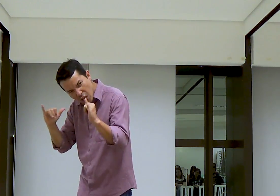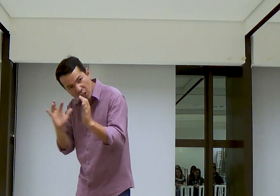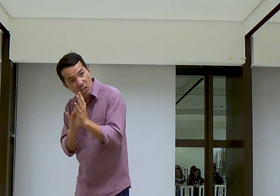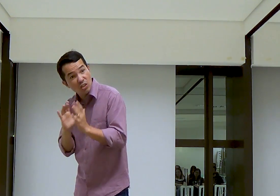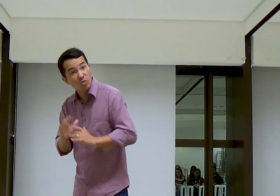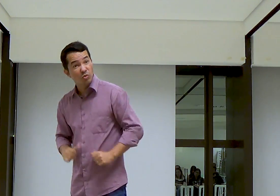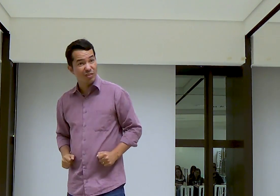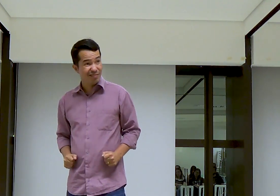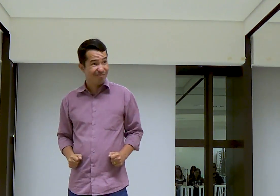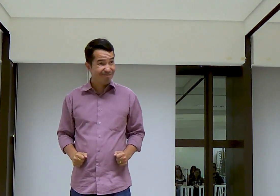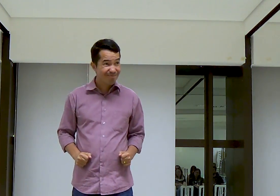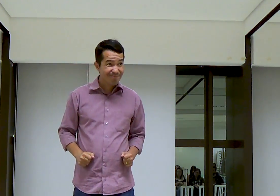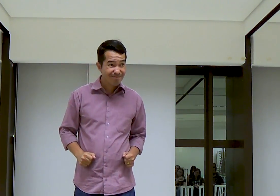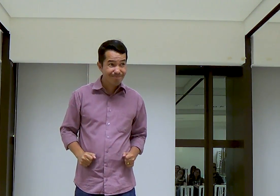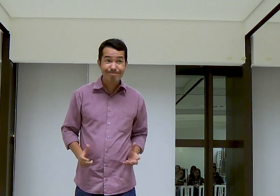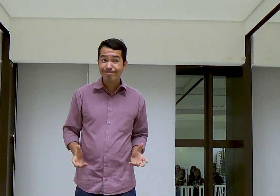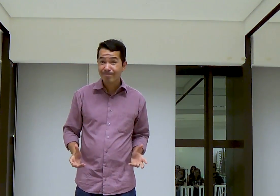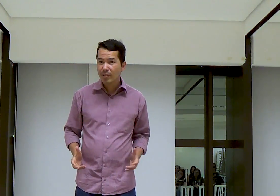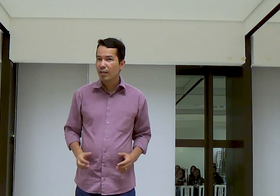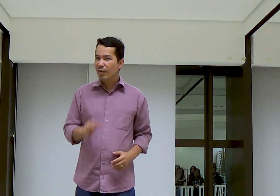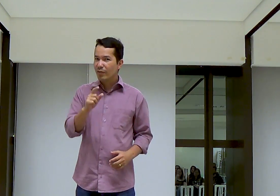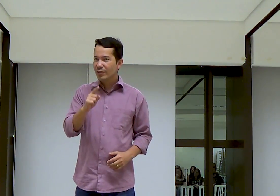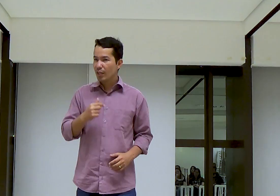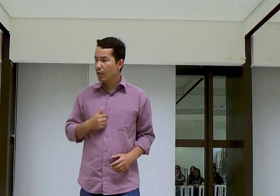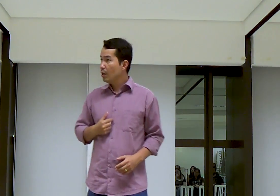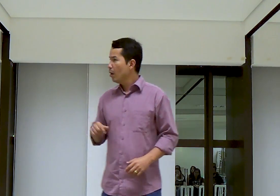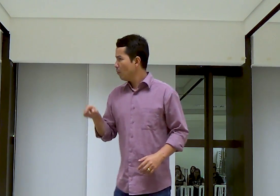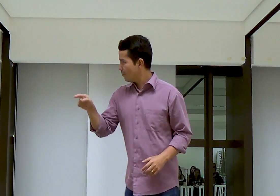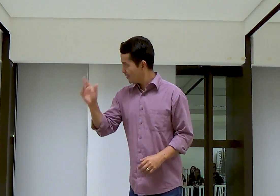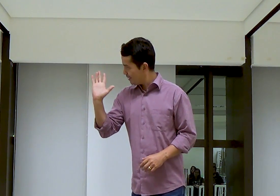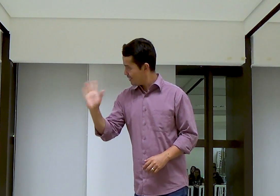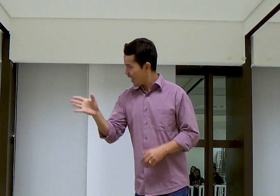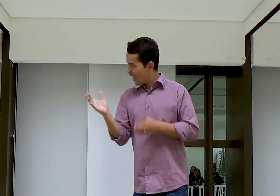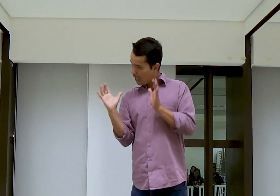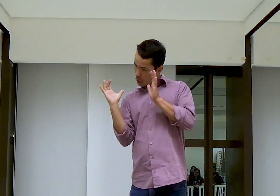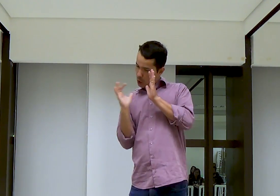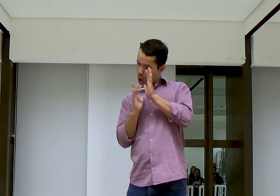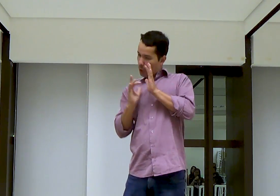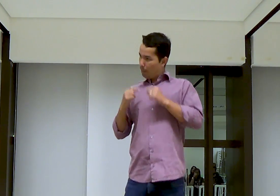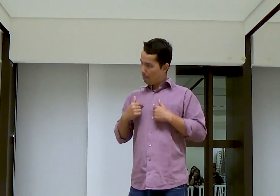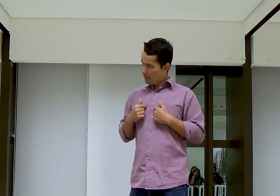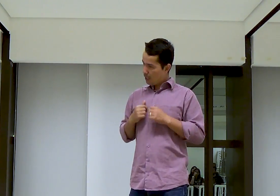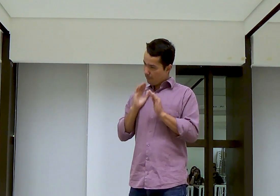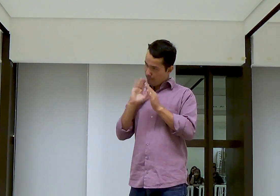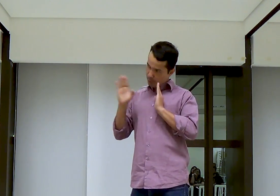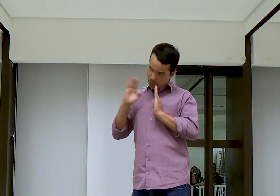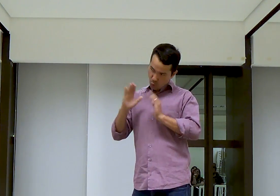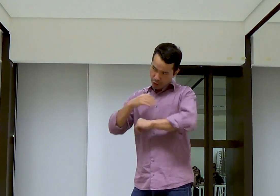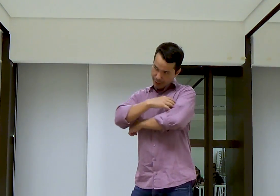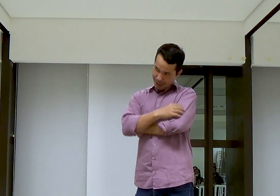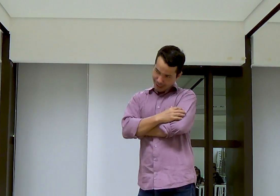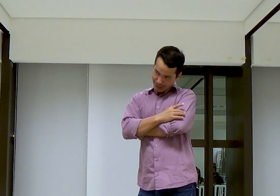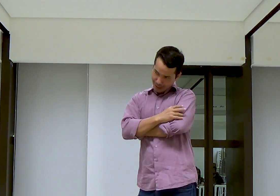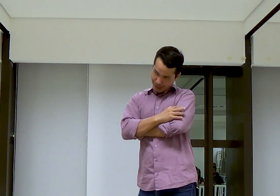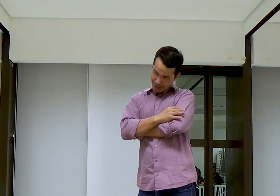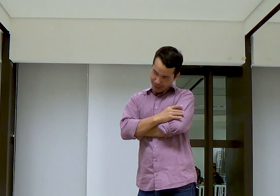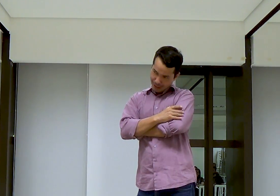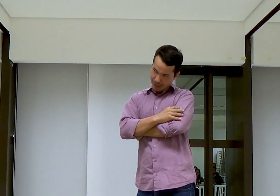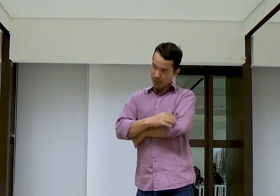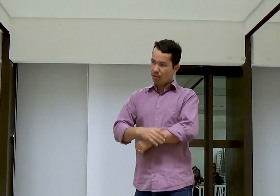Você anuncia, você avisa. Mas e de Jesus? Você às vezes fala assim: ah, você olhou já o meu